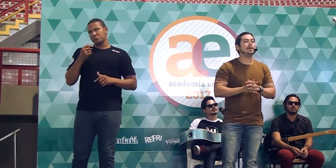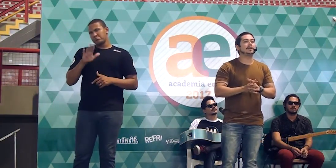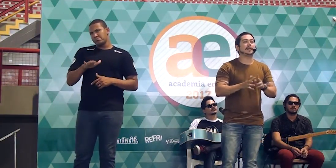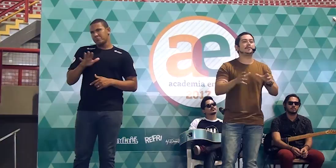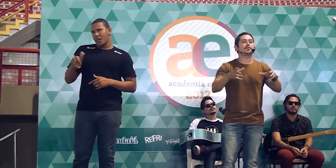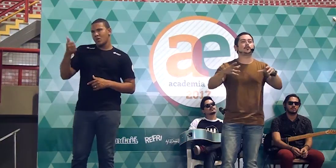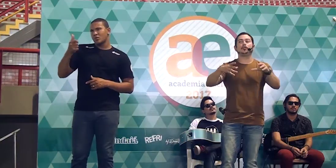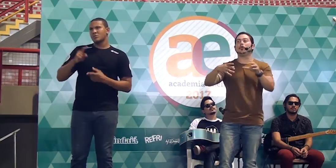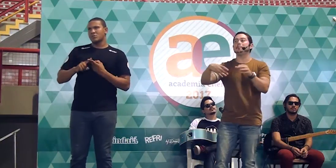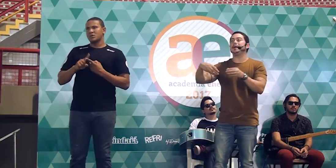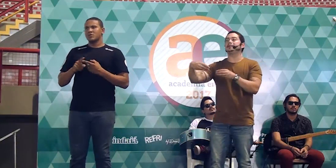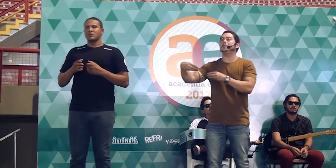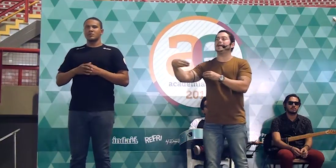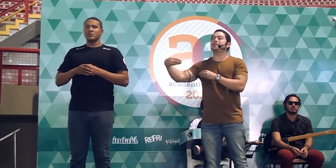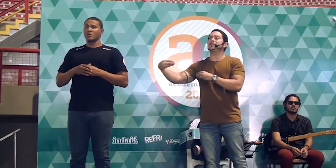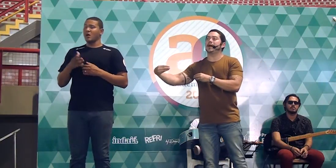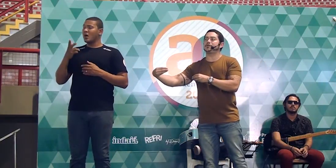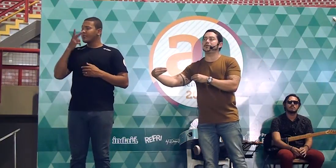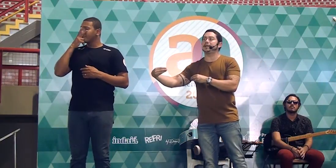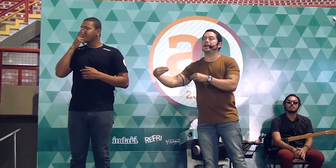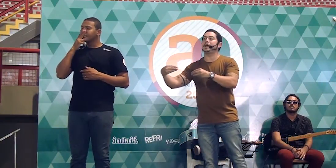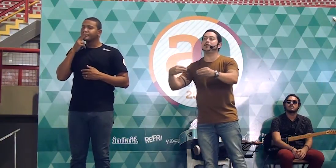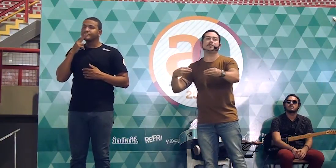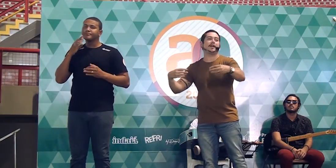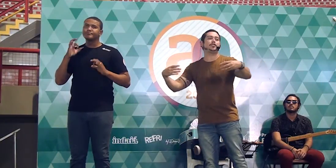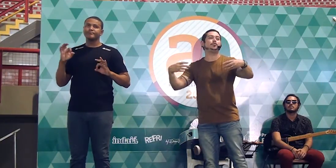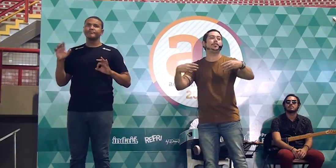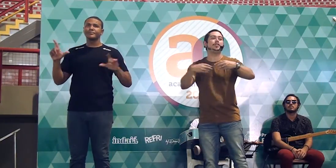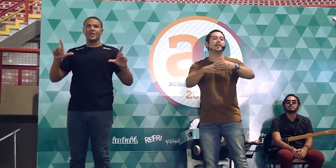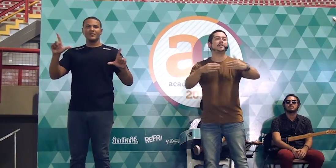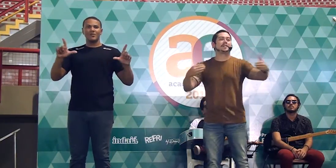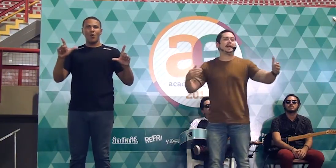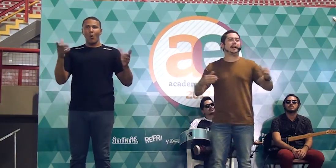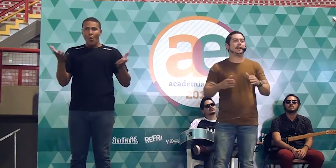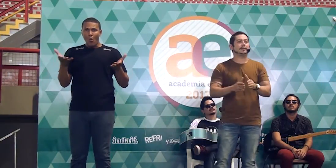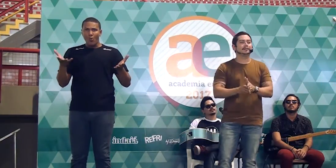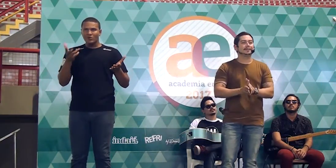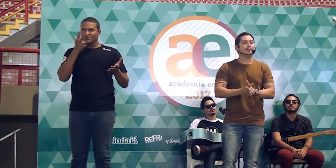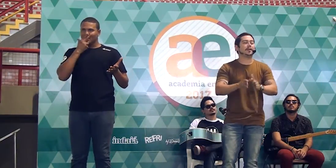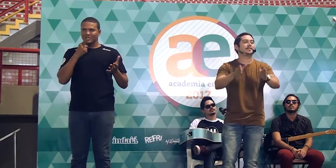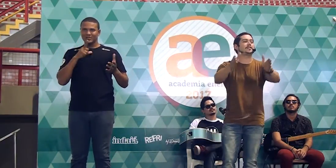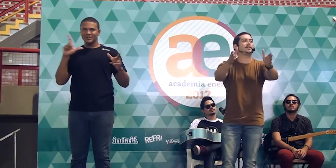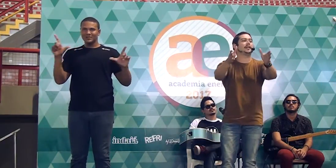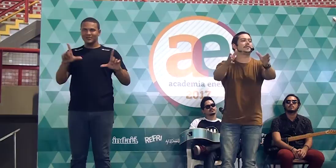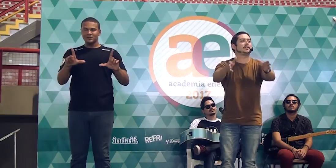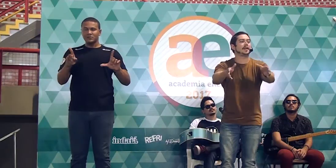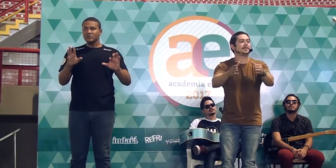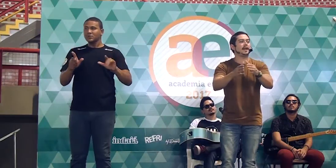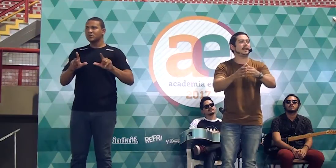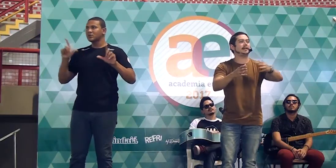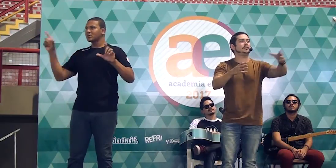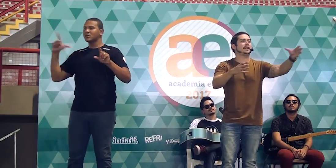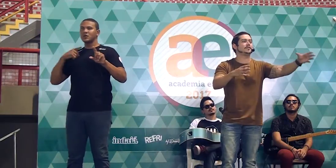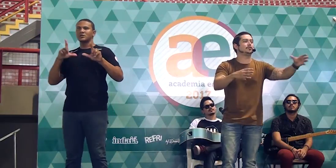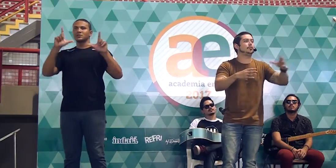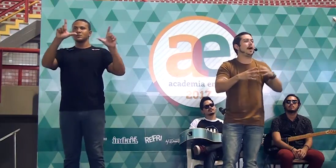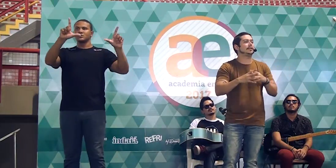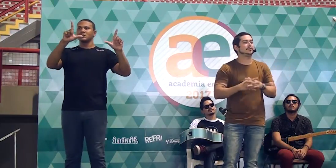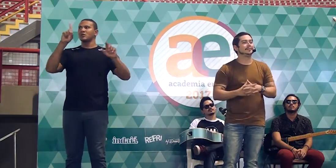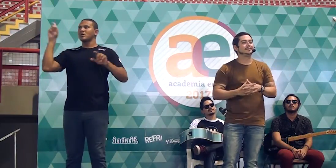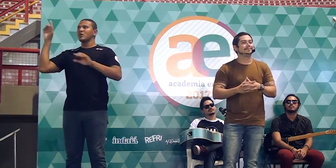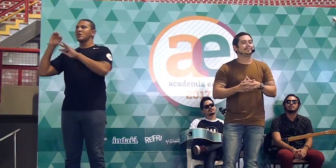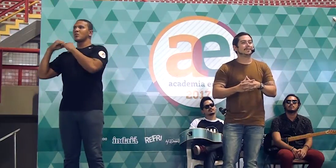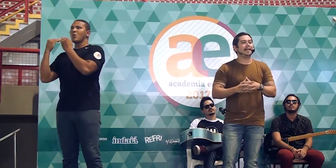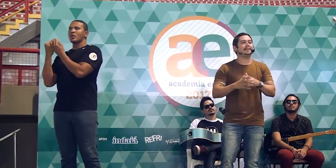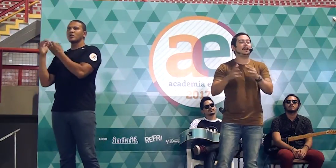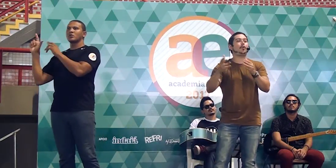Meu amigo, a televisão se tornou um bem tão mais fácil que ela hoje, em vez de unir, segrega. Porque às vezes tem uma televisão na sala, aí tem uma televisão no